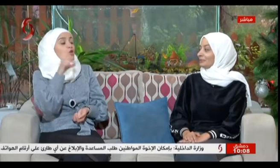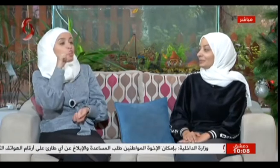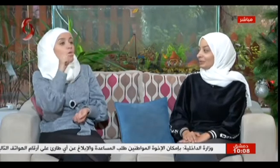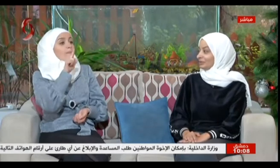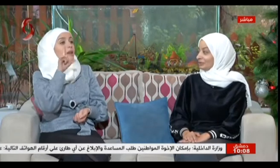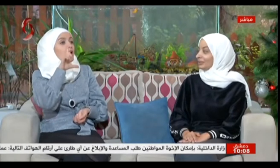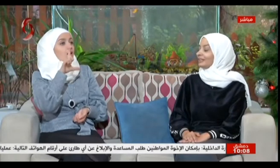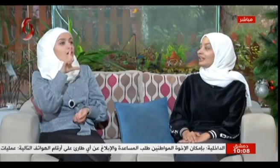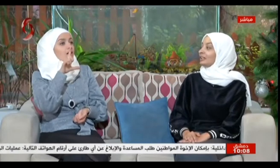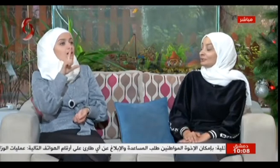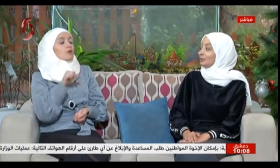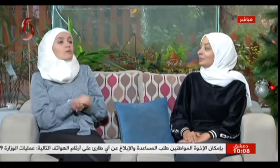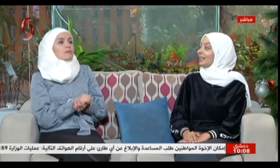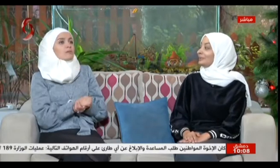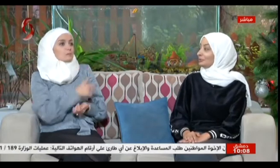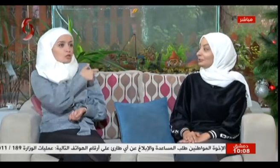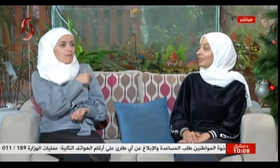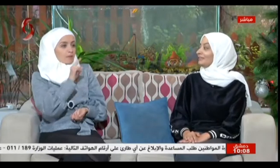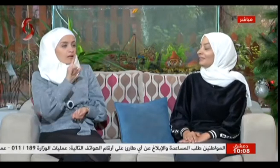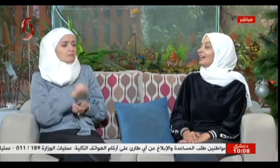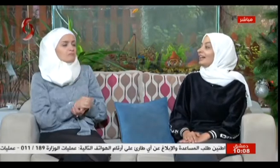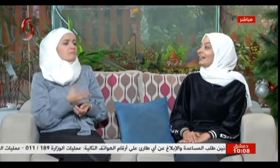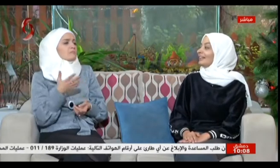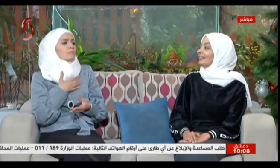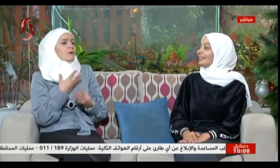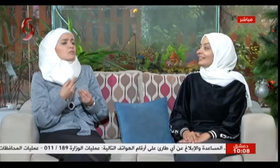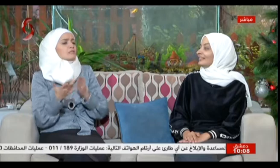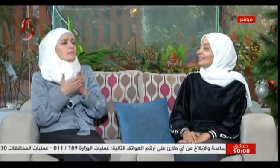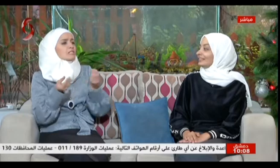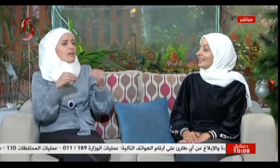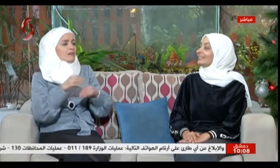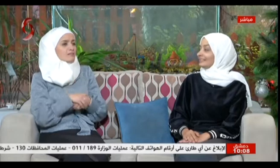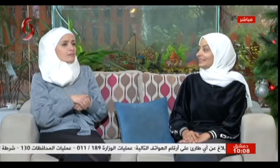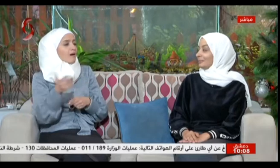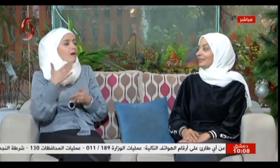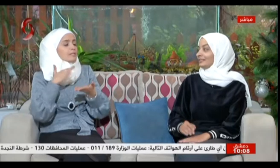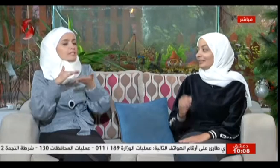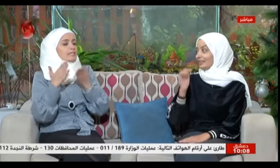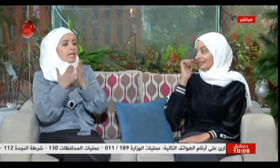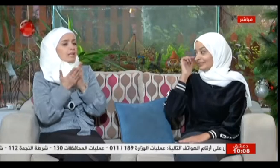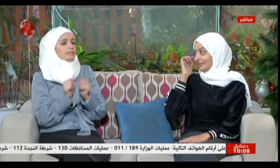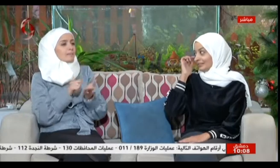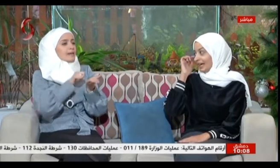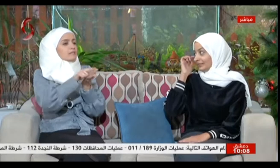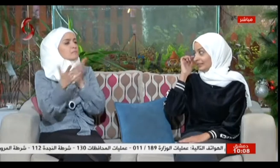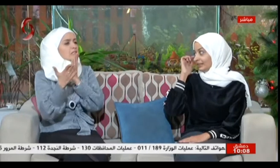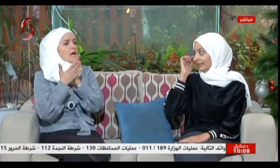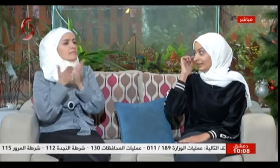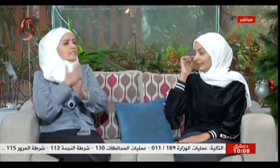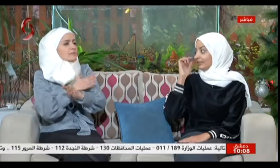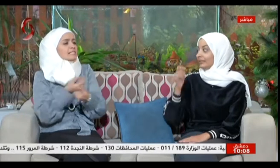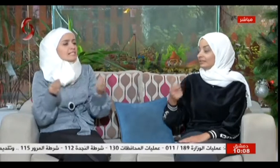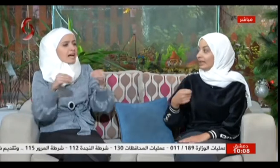في معي مترجمة لغة إشارة الدكتور بلال المشرف، كان كثير كمان